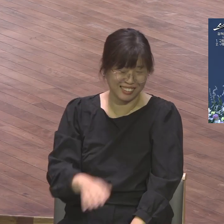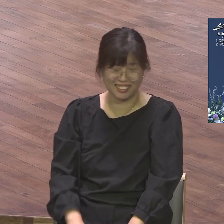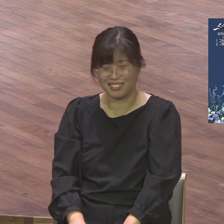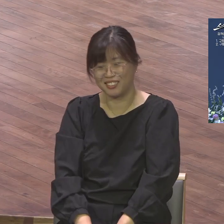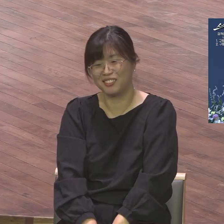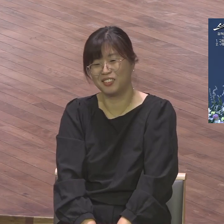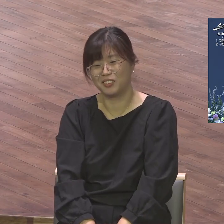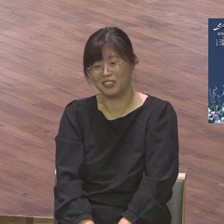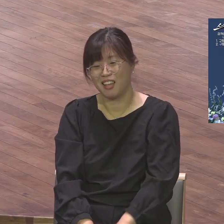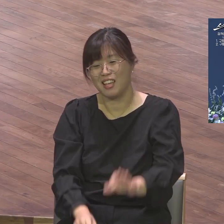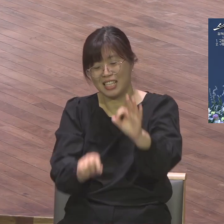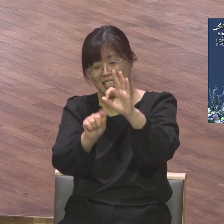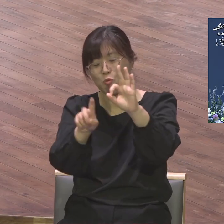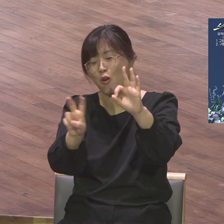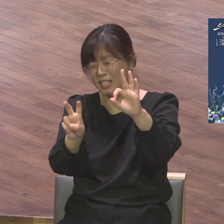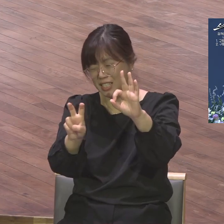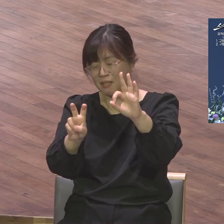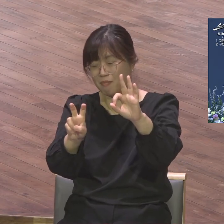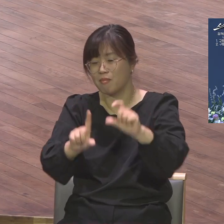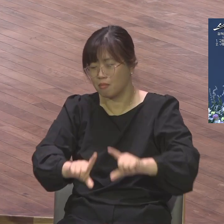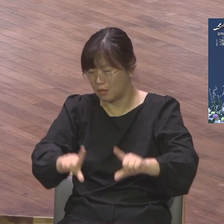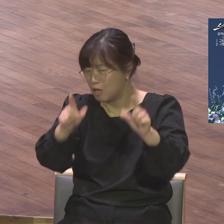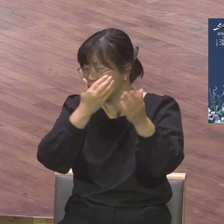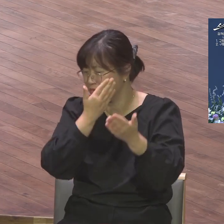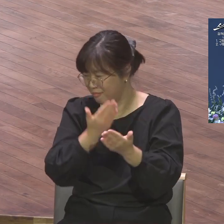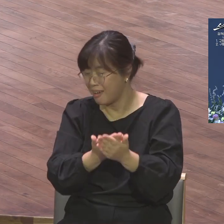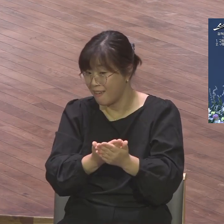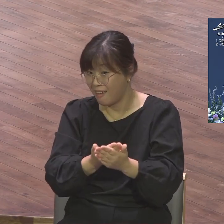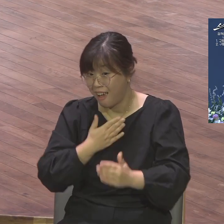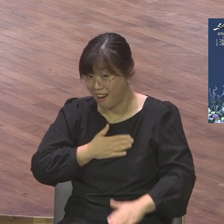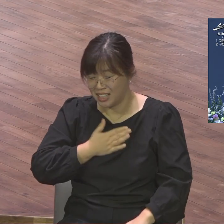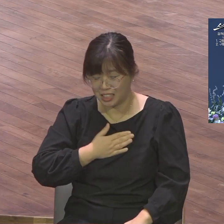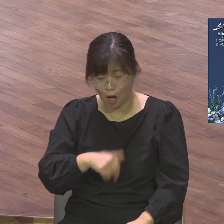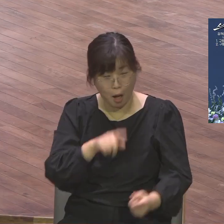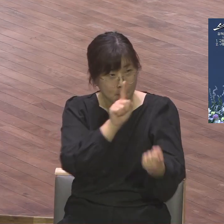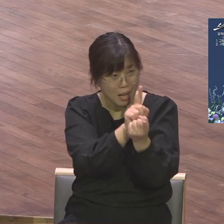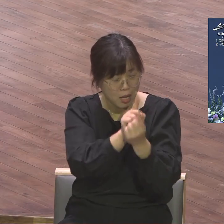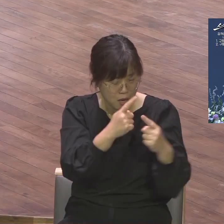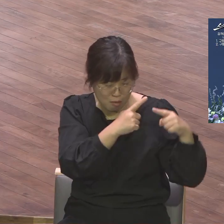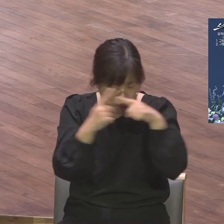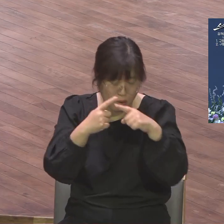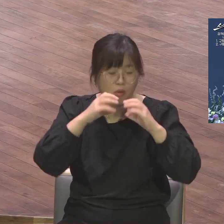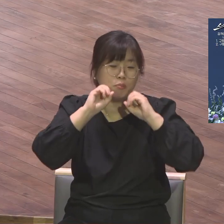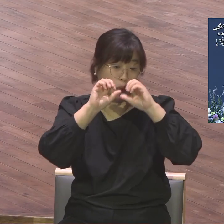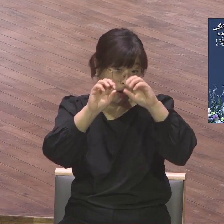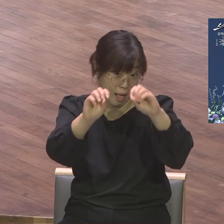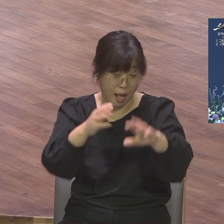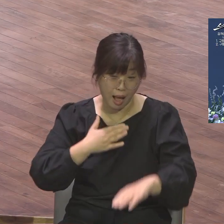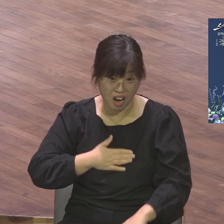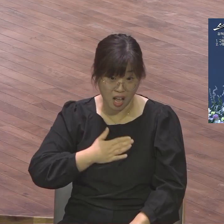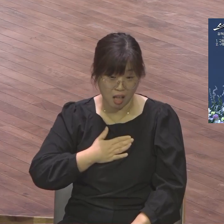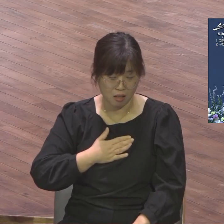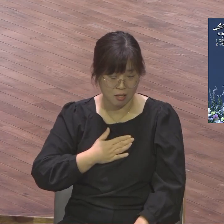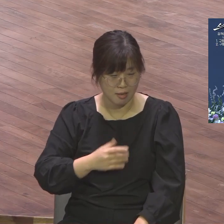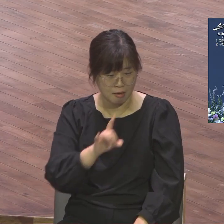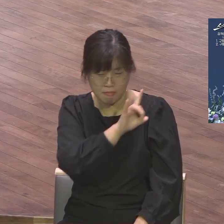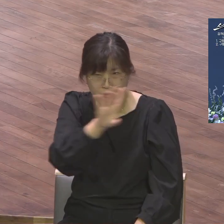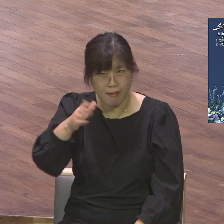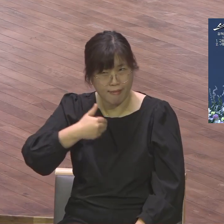그래서 살릴 수 있는 생명은요, 무조건 살려야 돼요. 눈치 보지도 말고 체면처리도